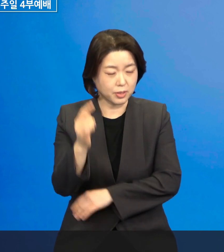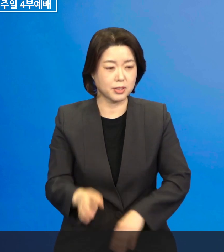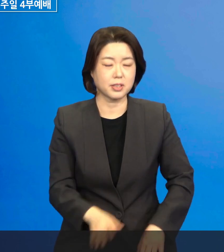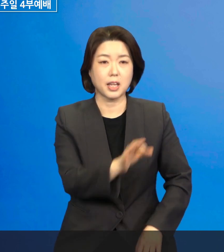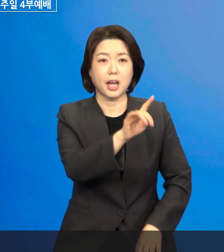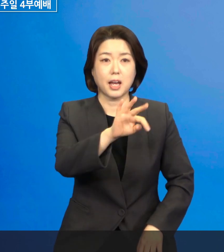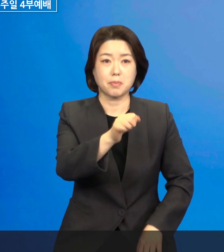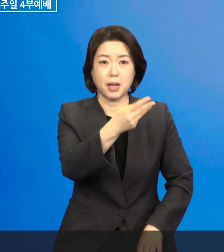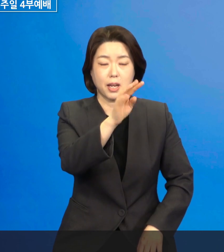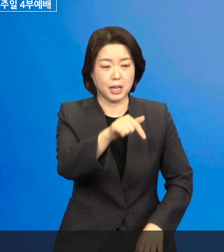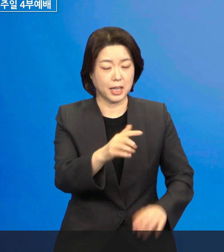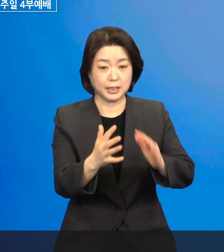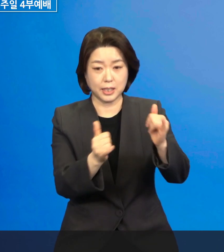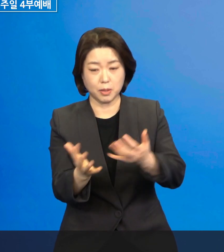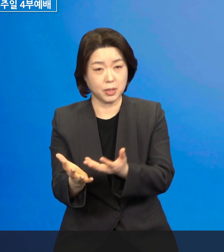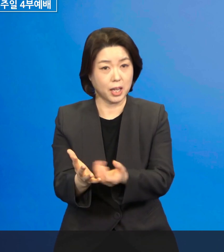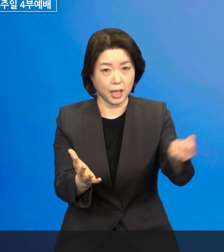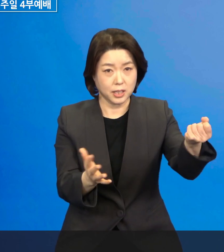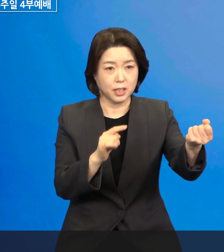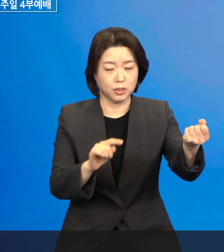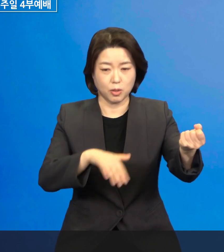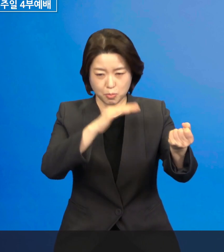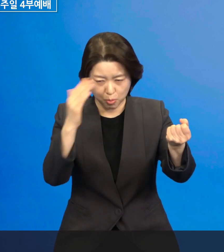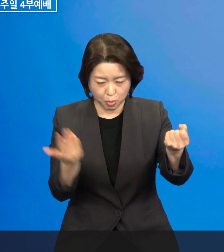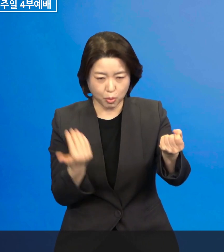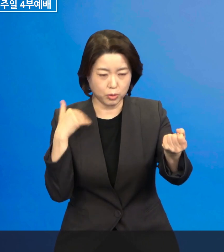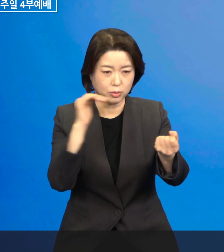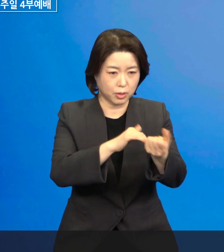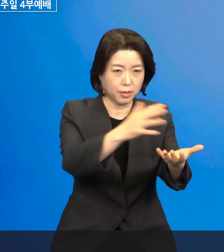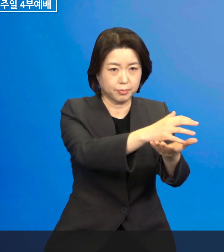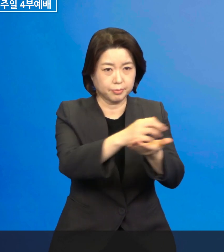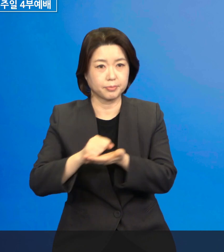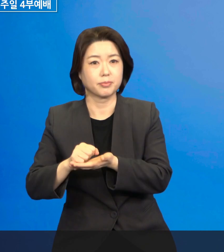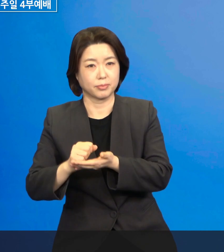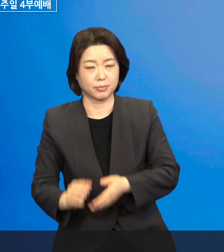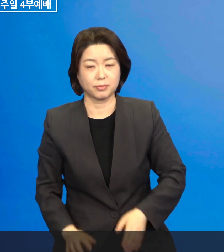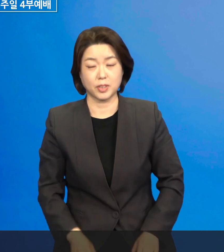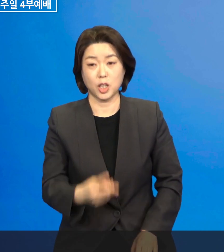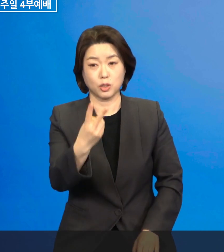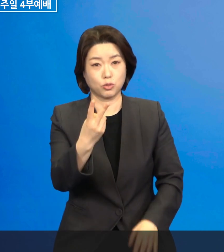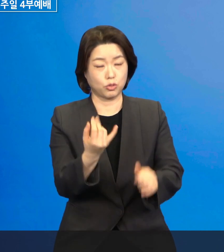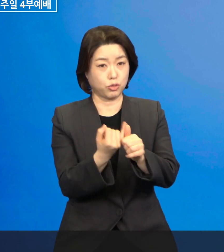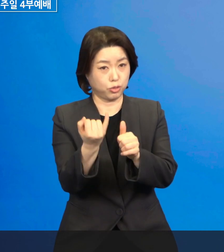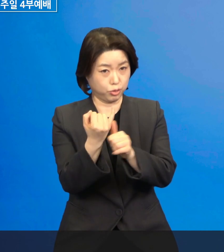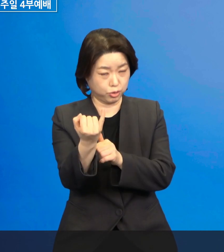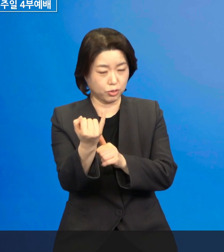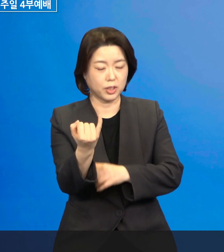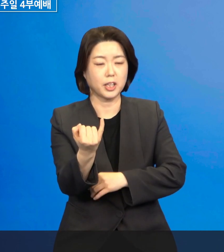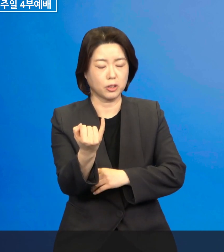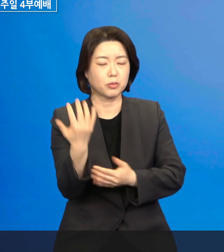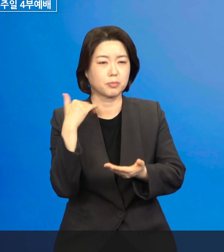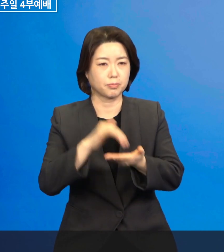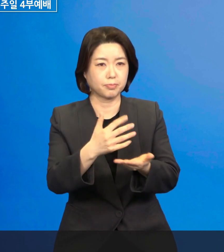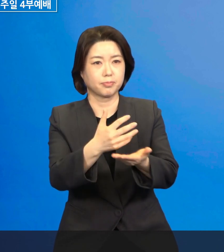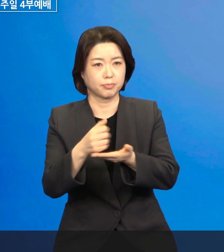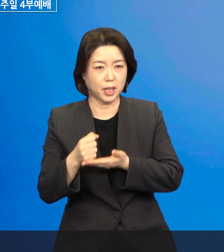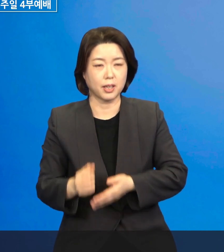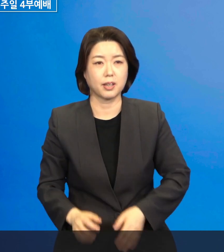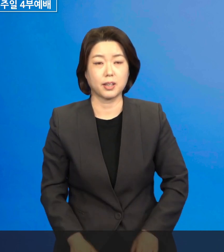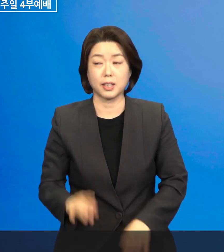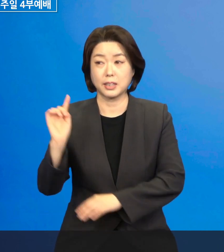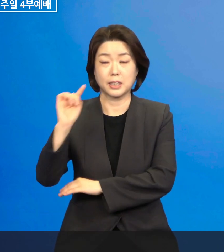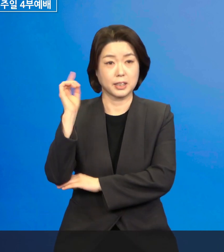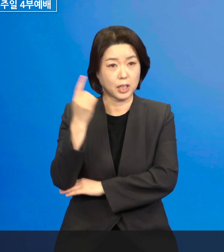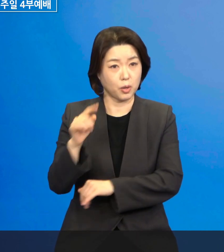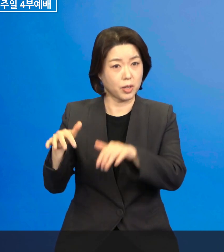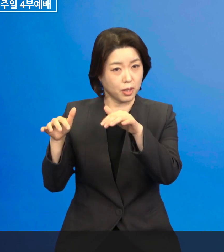사람에게 약탈당하였던 모든 것을 되찾았다. 두 아내도 되찾았다. 다윗의